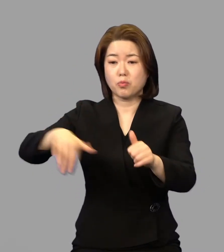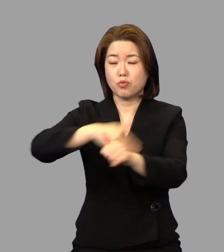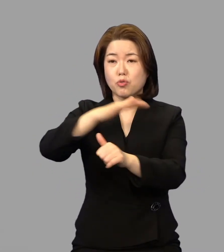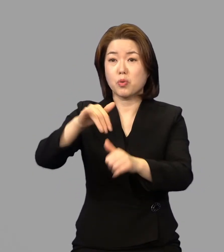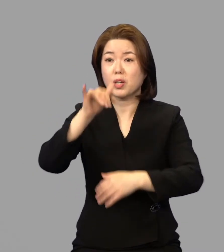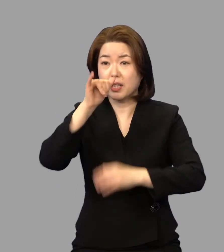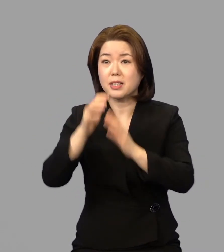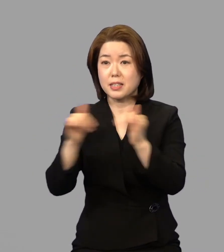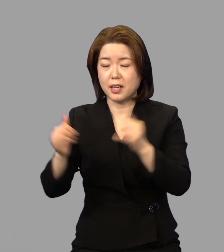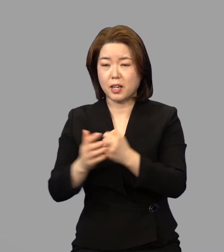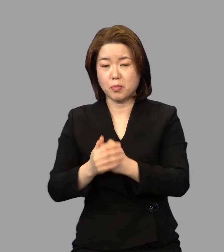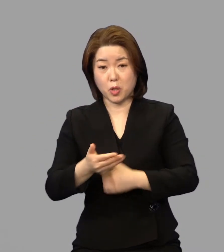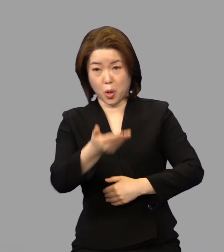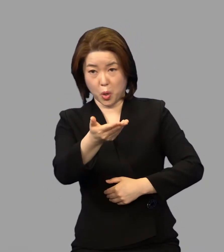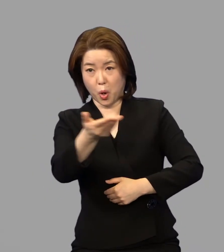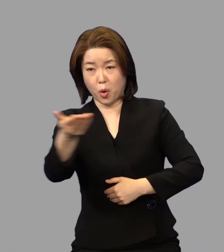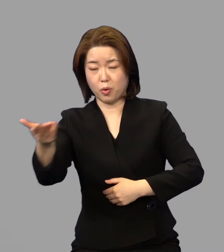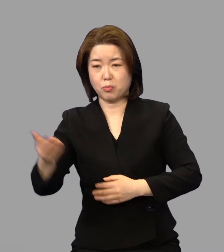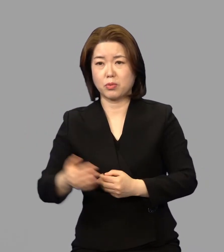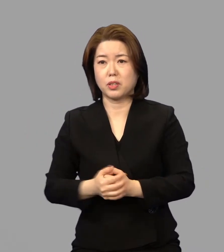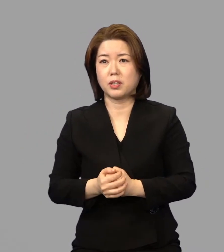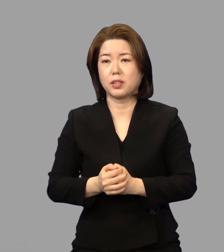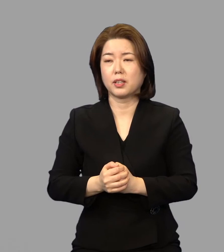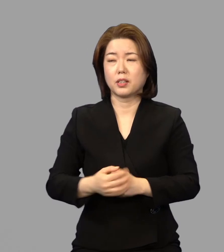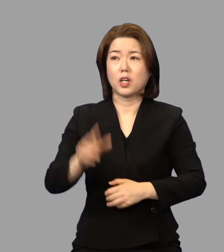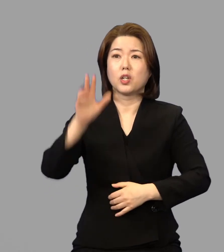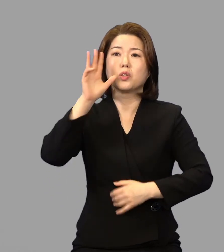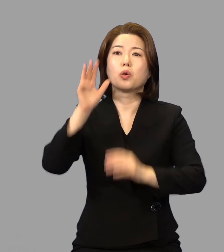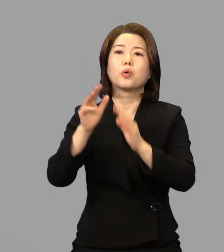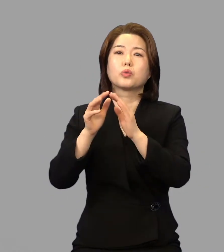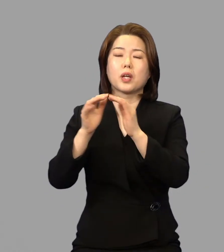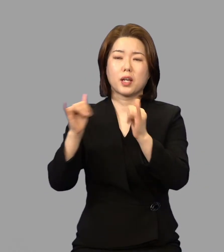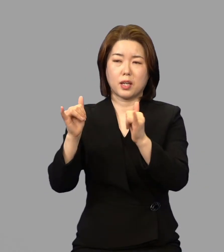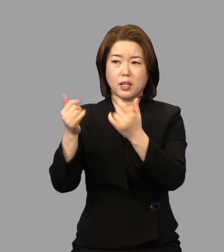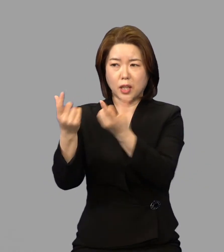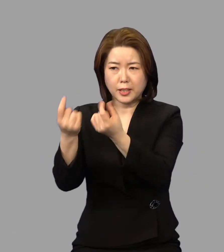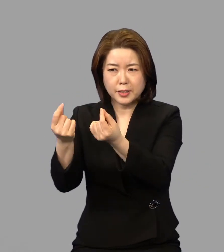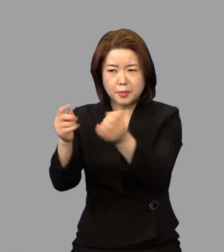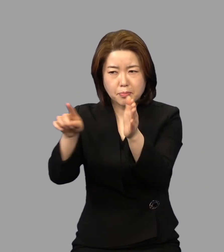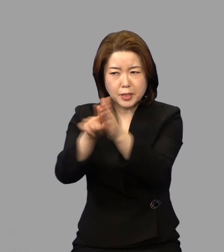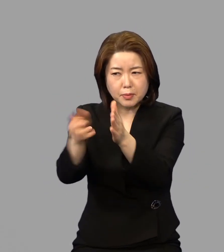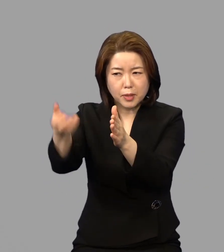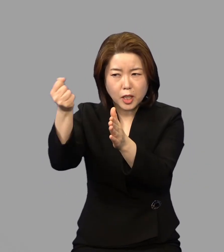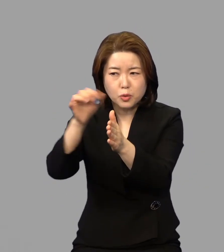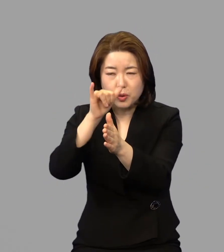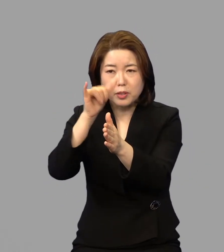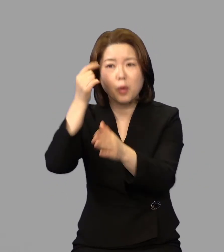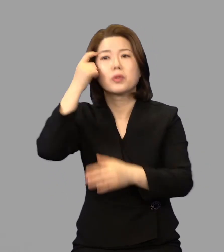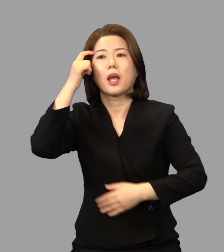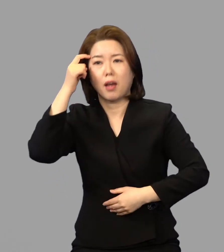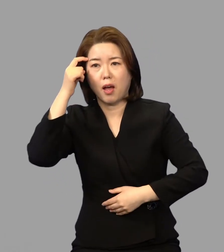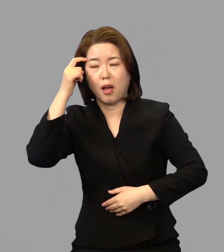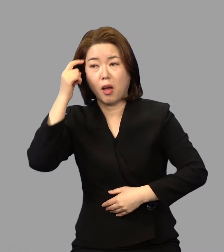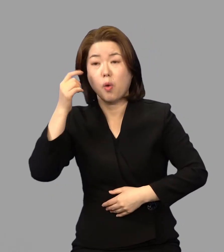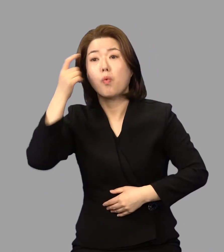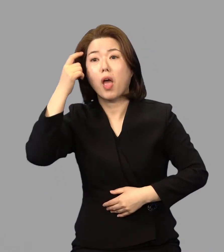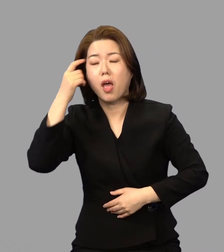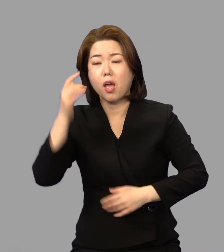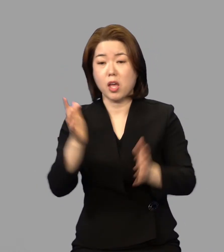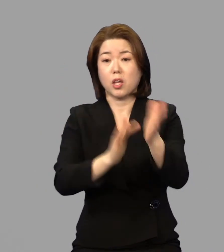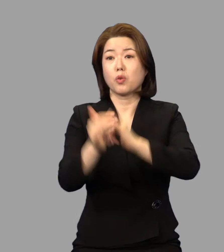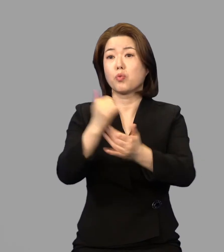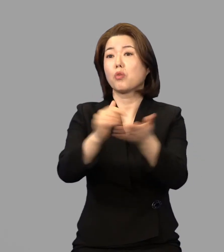사람들은 여러분이 여호수아 같은 믿음을 가지고 있다고 보고 있어요. 그래도 예수 믿는